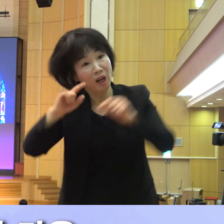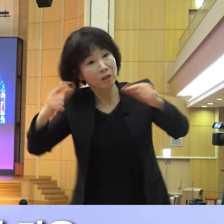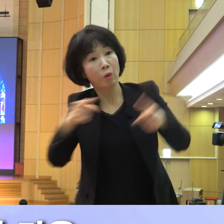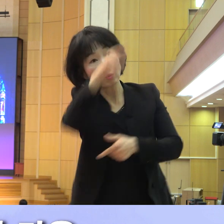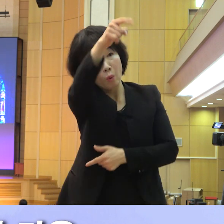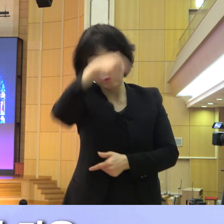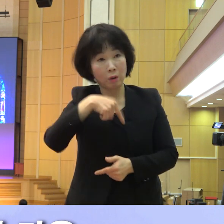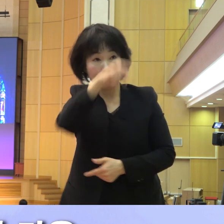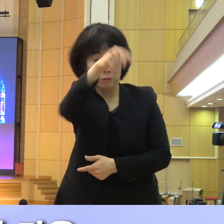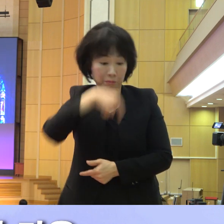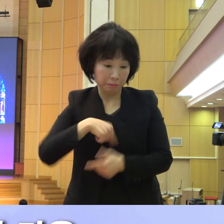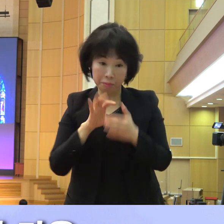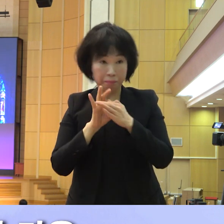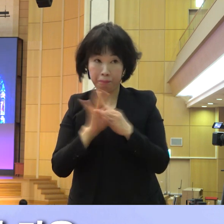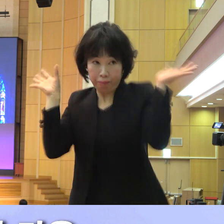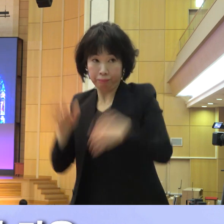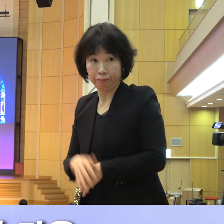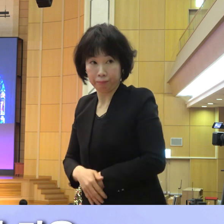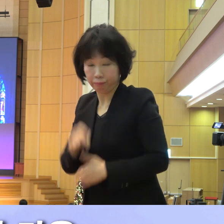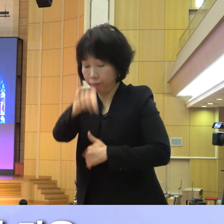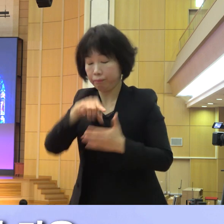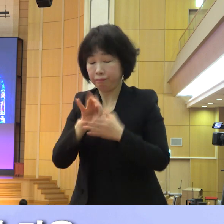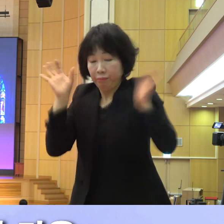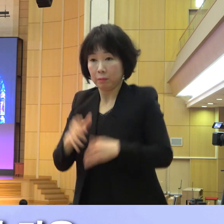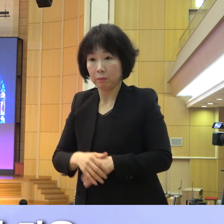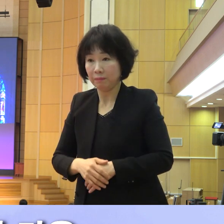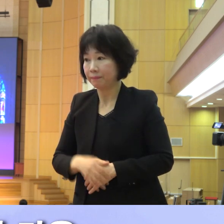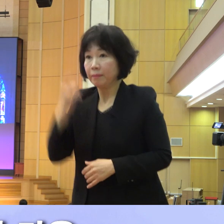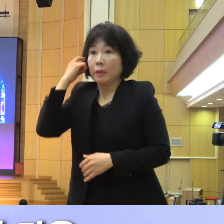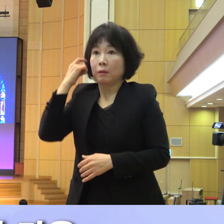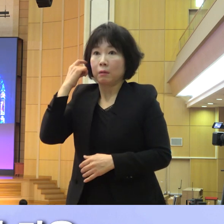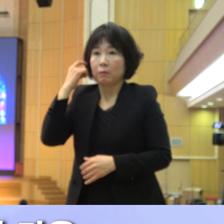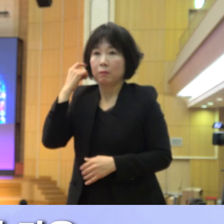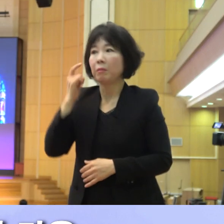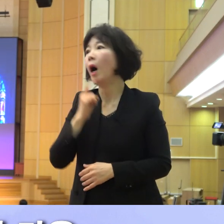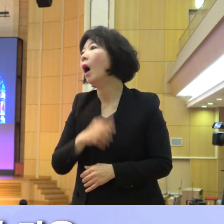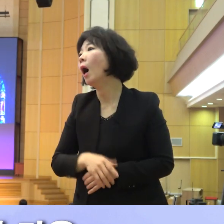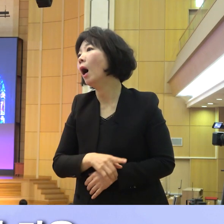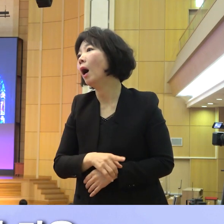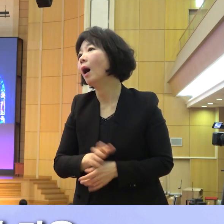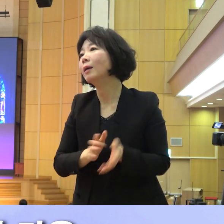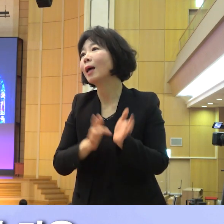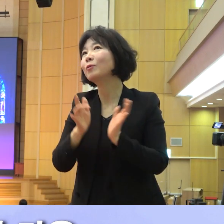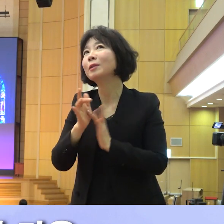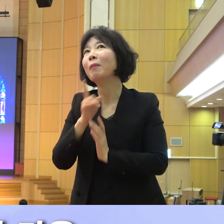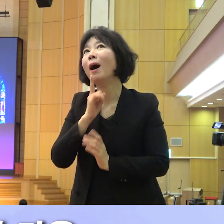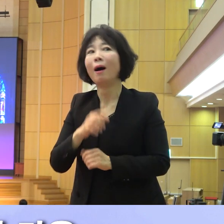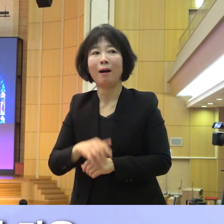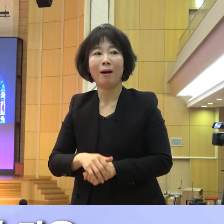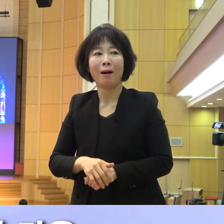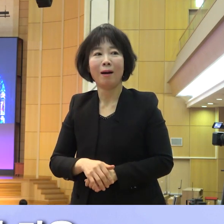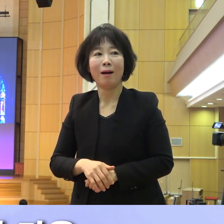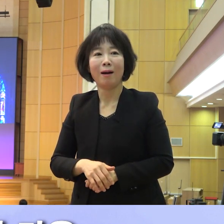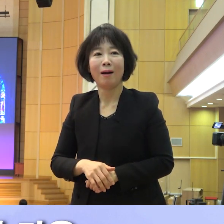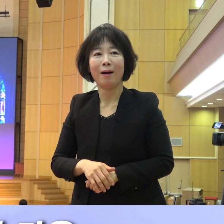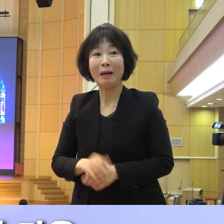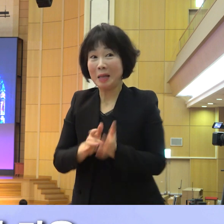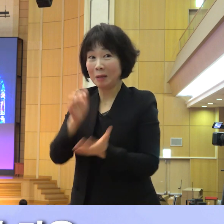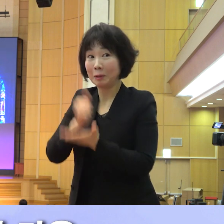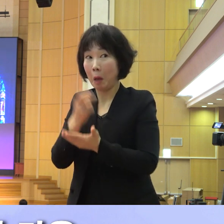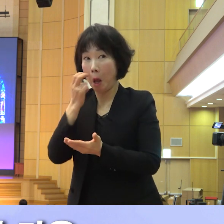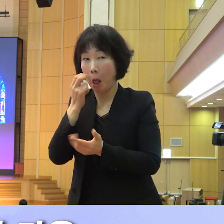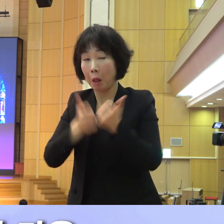잃어버린 양 외에는 보냄을 받지 않았다. 이게 뭔 얘기입니까? 너가 아무리 소망할는지는